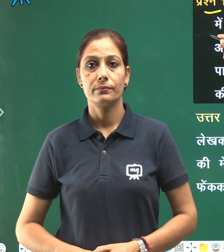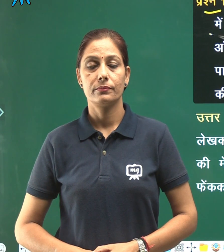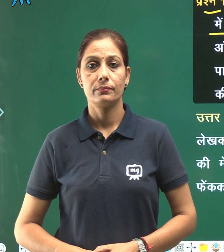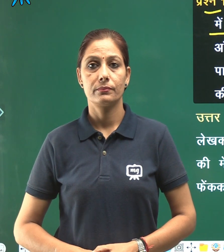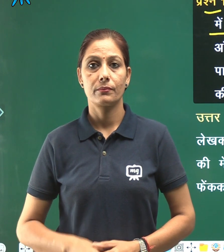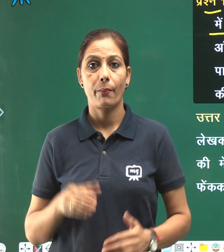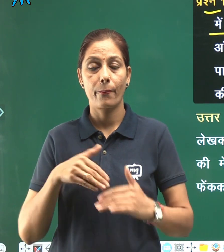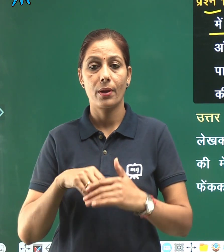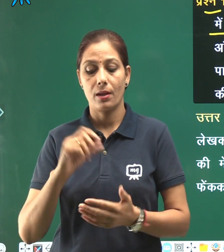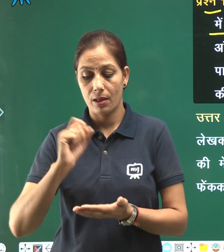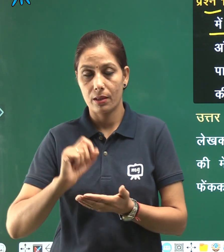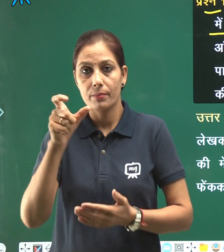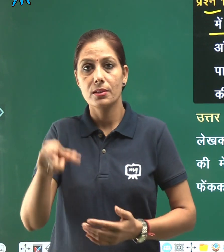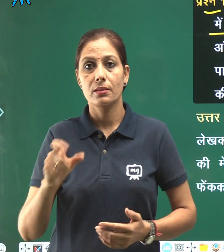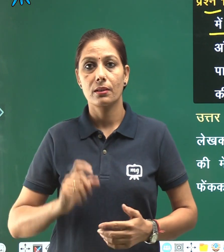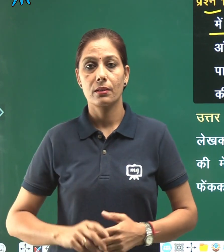में लेखक के